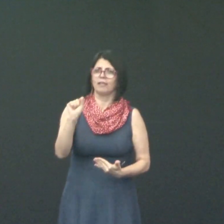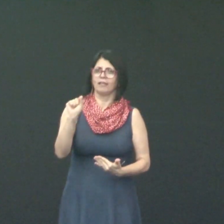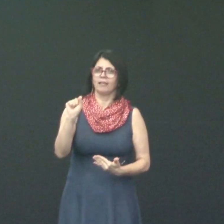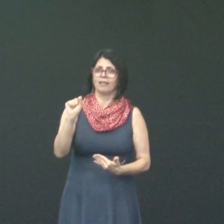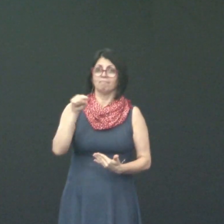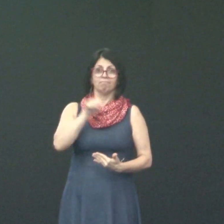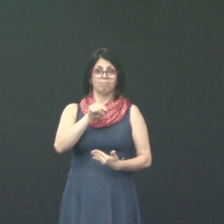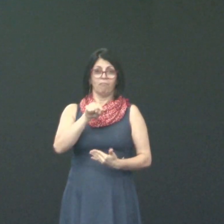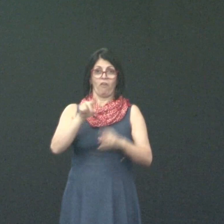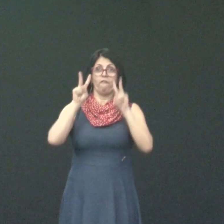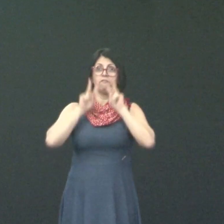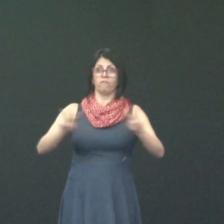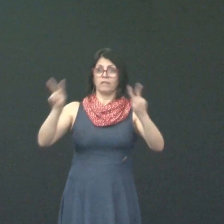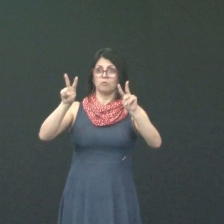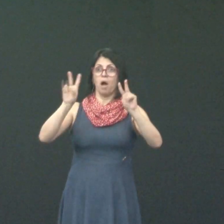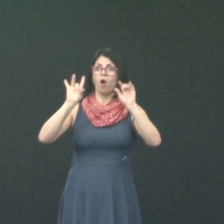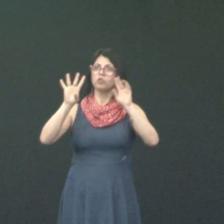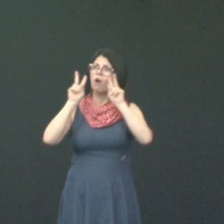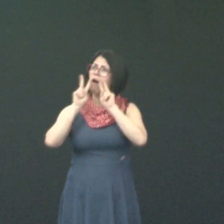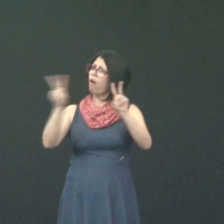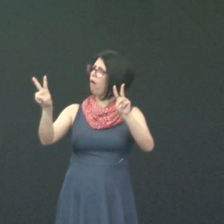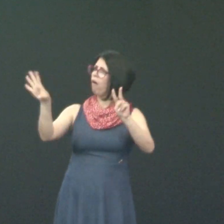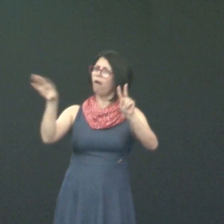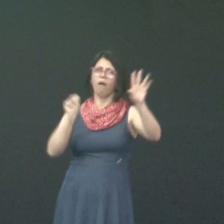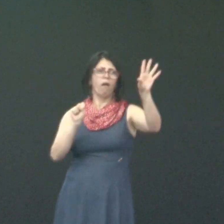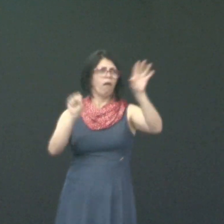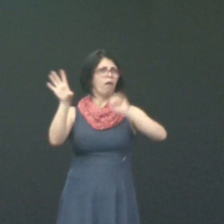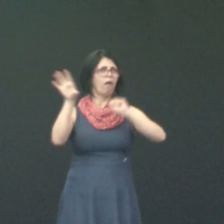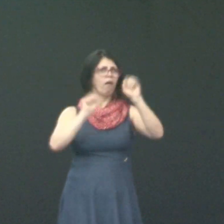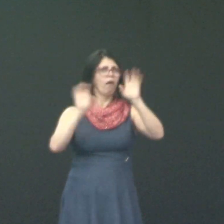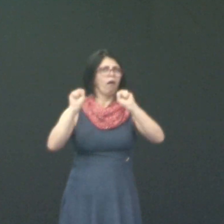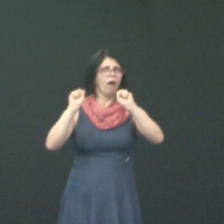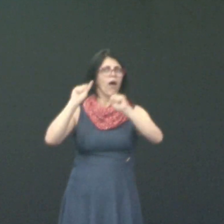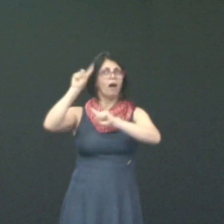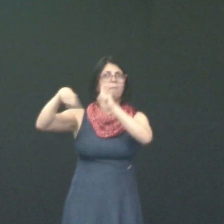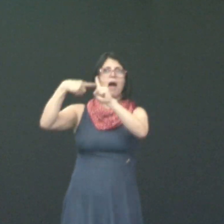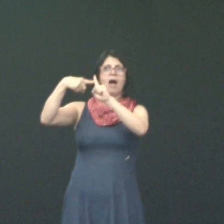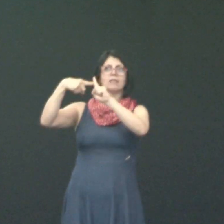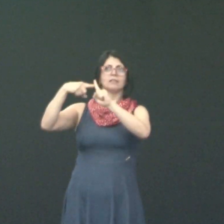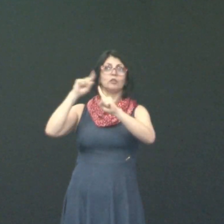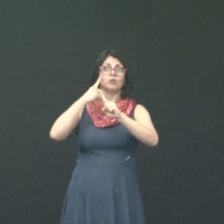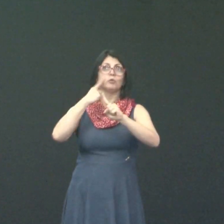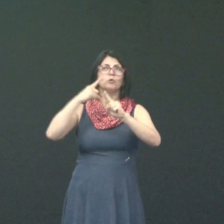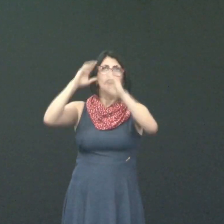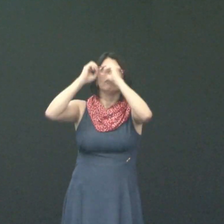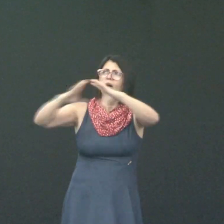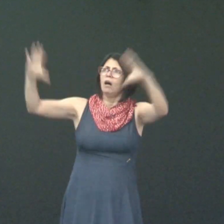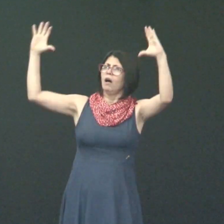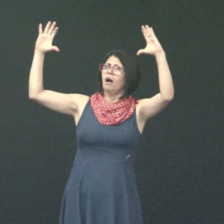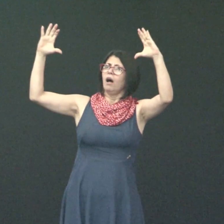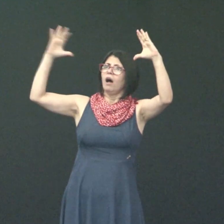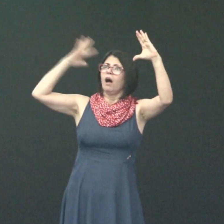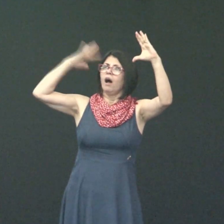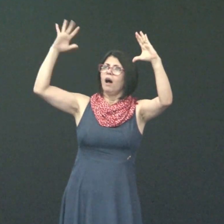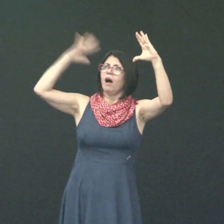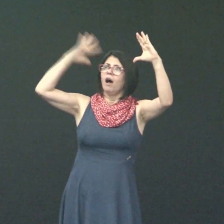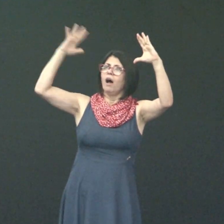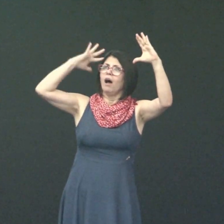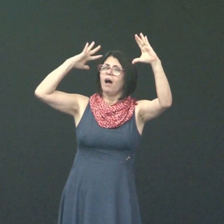Ronice Quadros diz que as apreensões, que defende que as bagagens